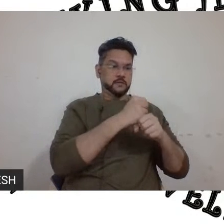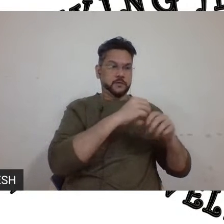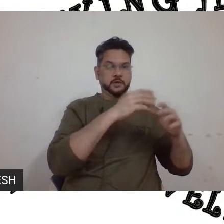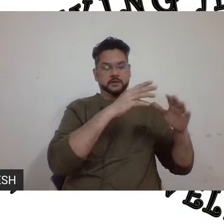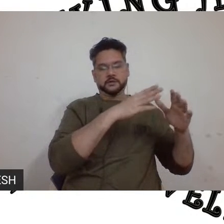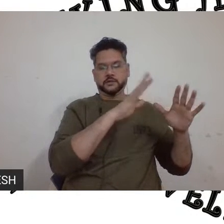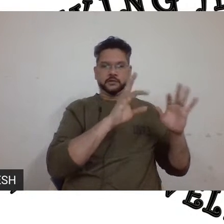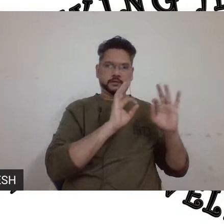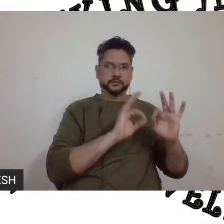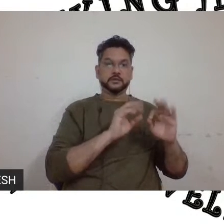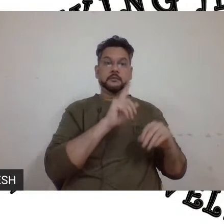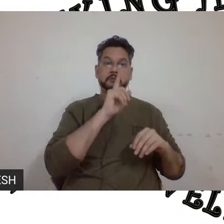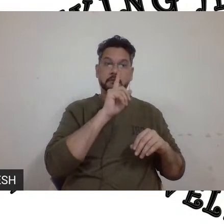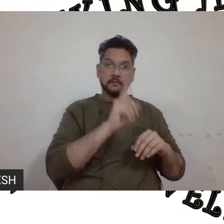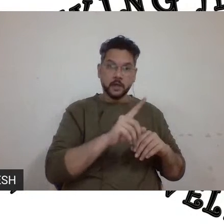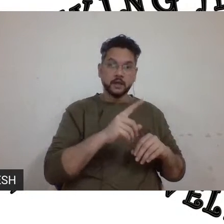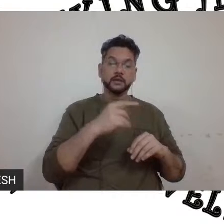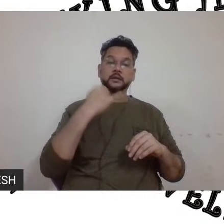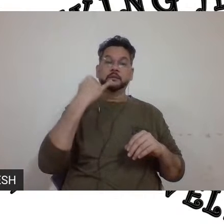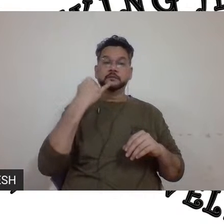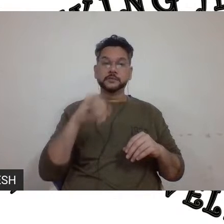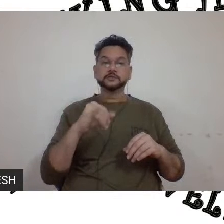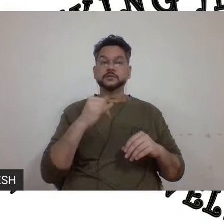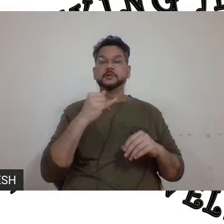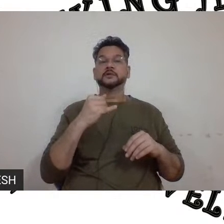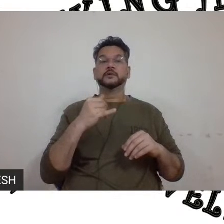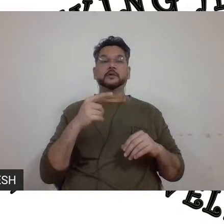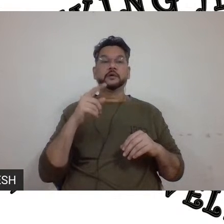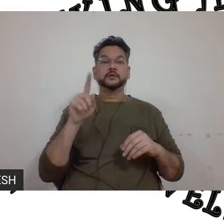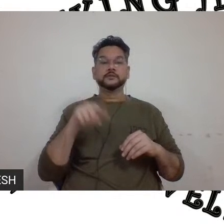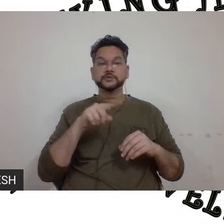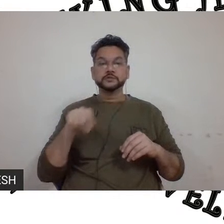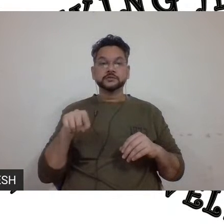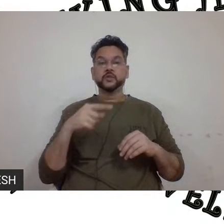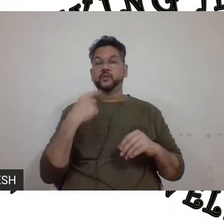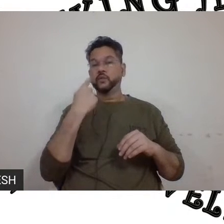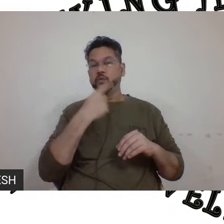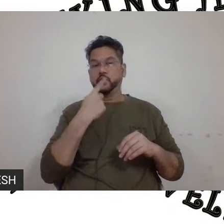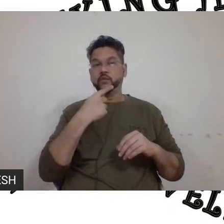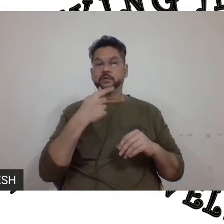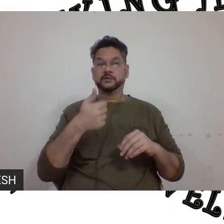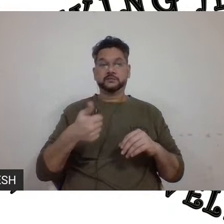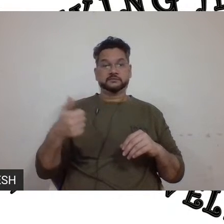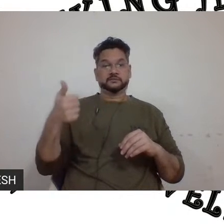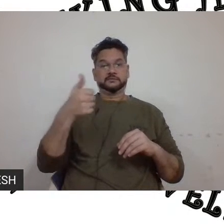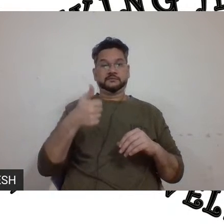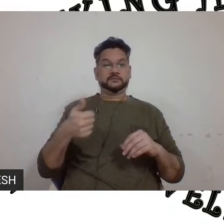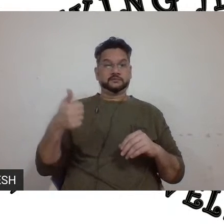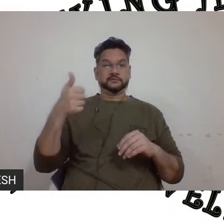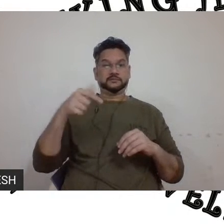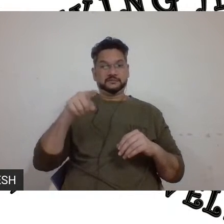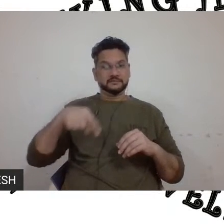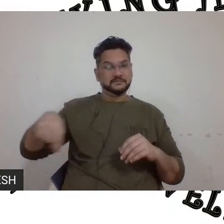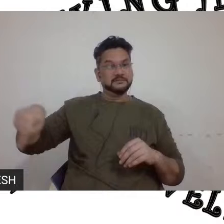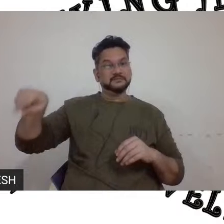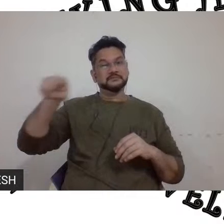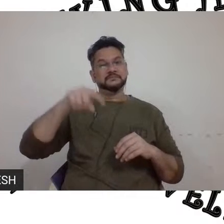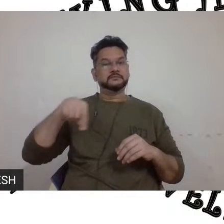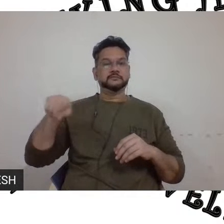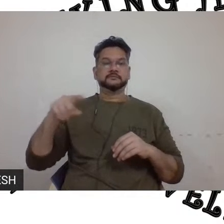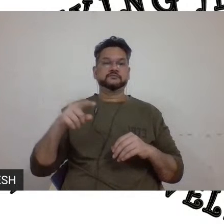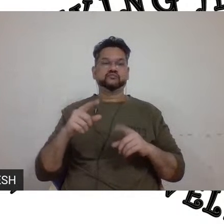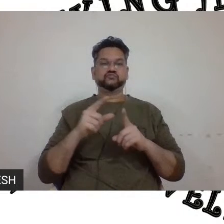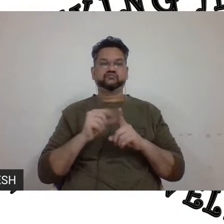उन अधिकारियों की और उन कर्मचारियों की जो इसे सही तरीके से इम्प्लीमेंट नहीं करते हैं।